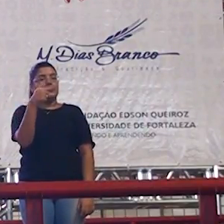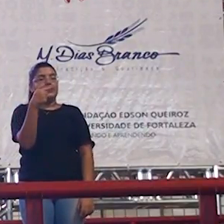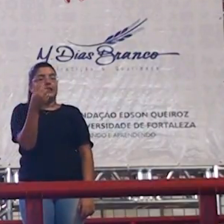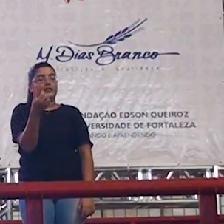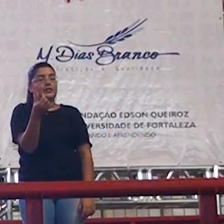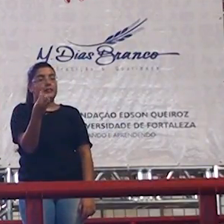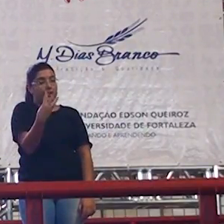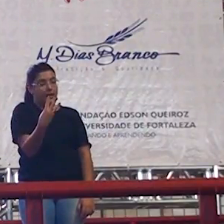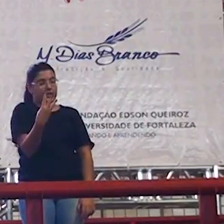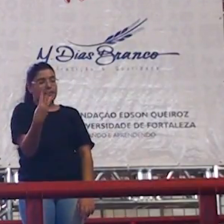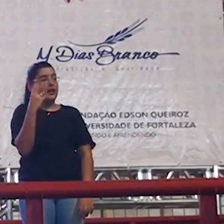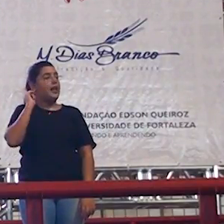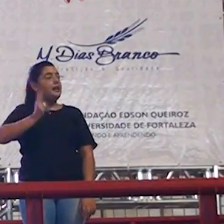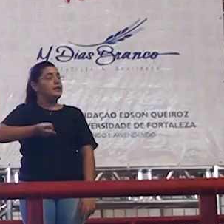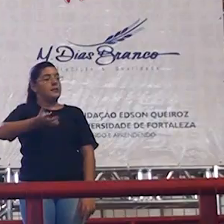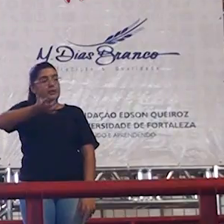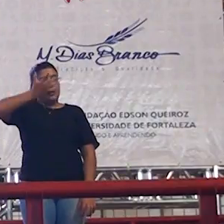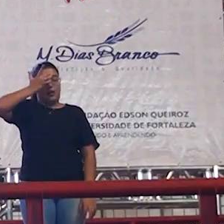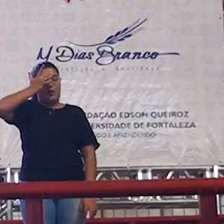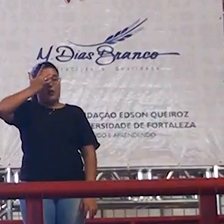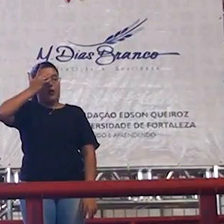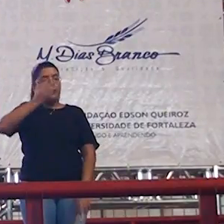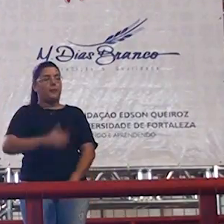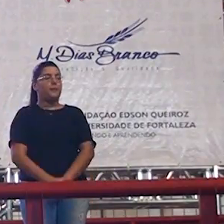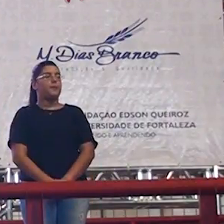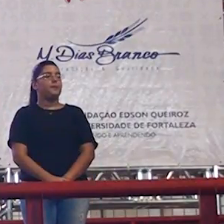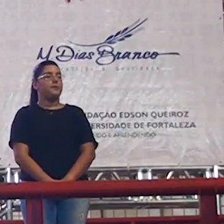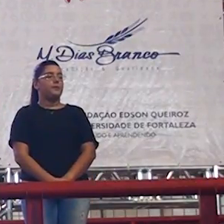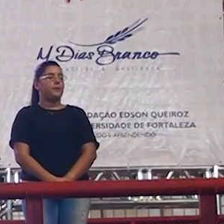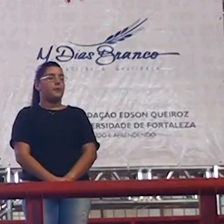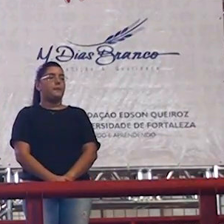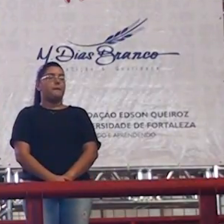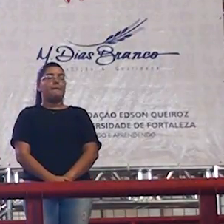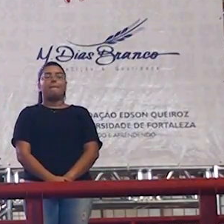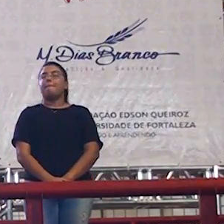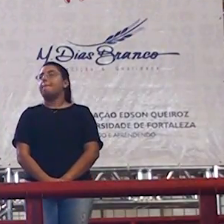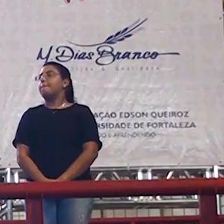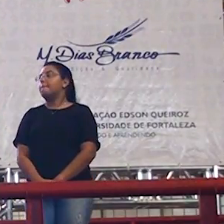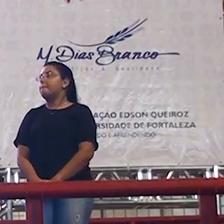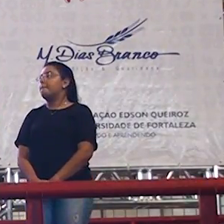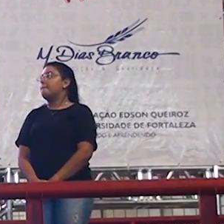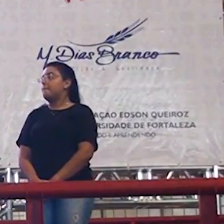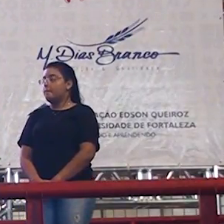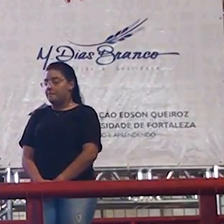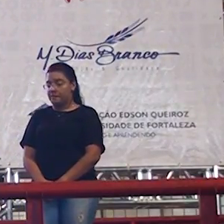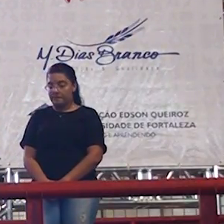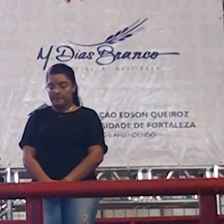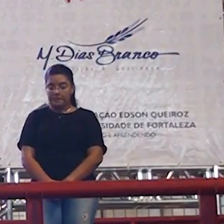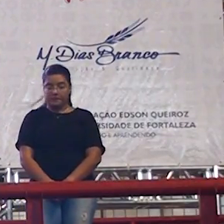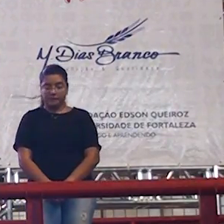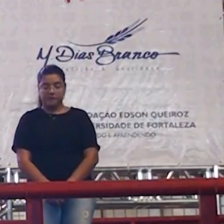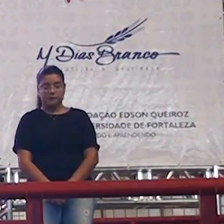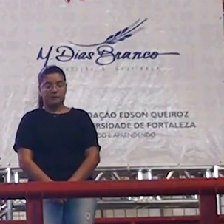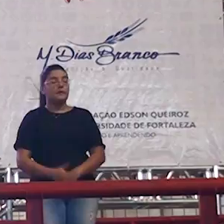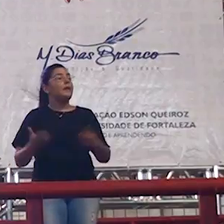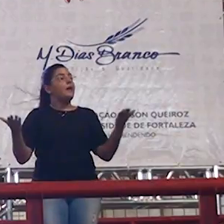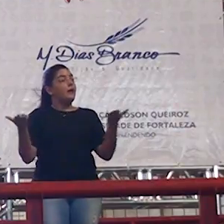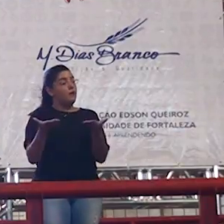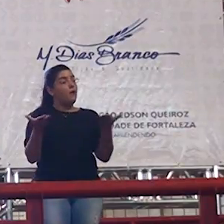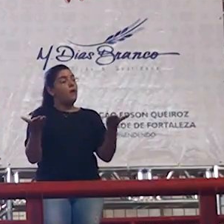1,73. Tenho isso na cabeça, vamos com esses números na cabeça para fazer a prova, certo? Aí agora eu vou